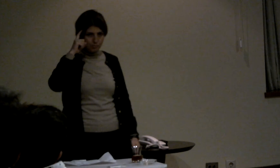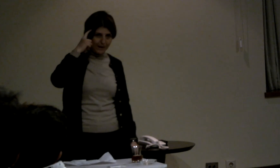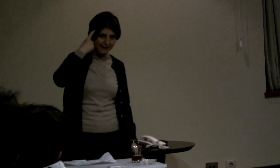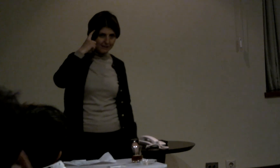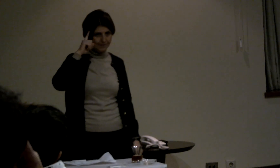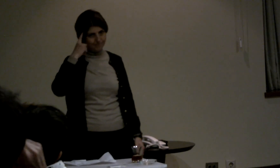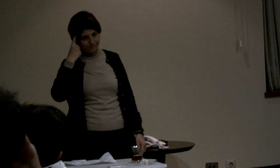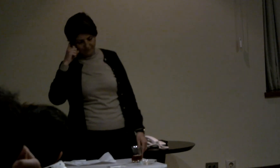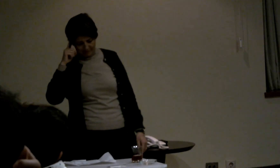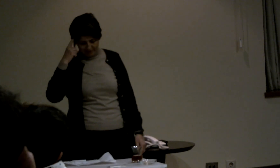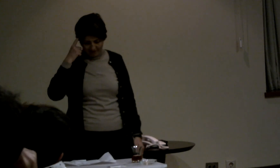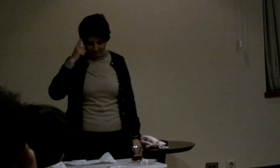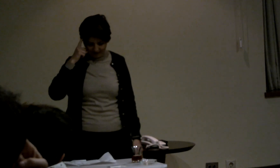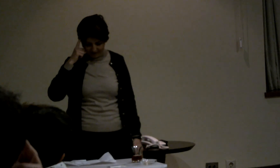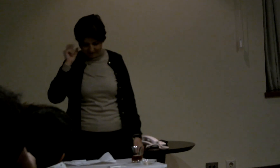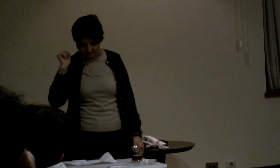Düşünmek, evet.